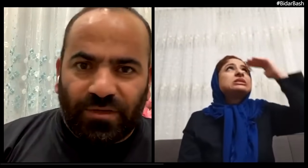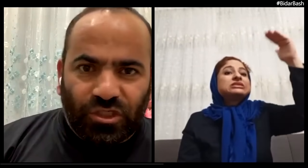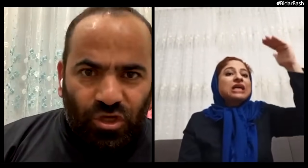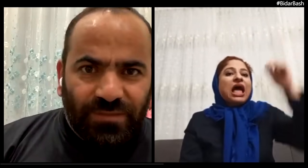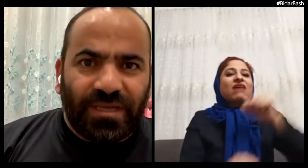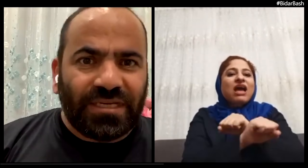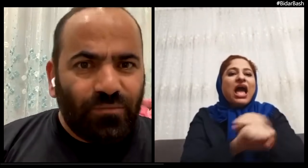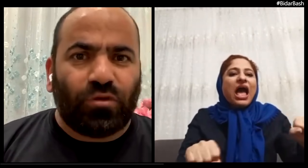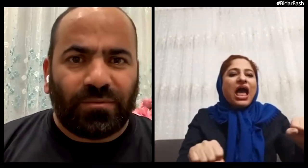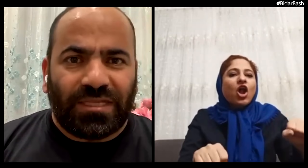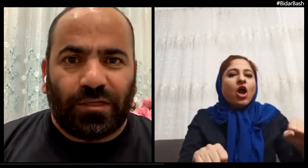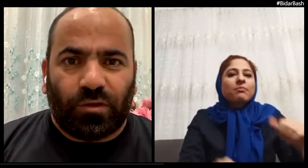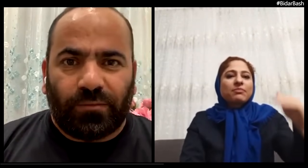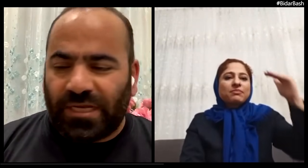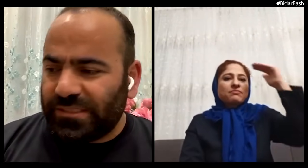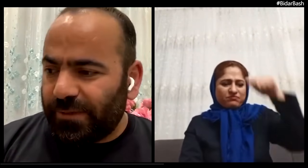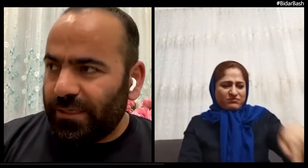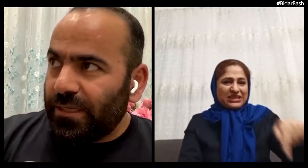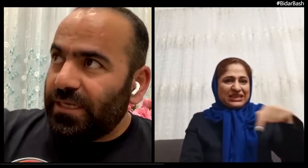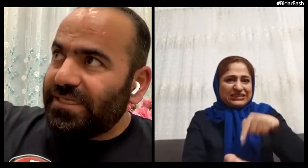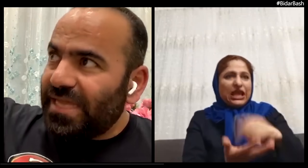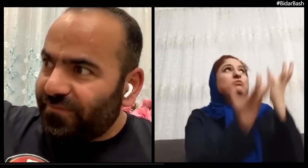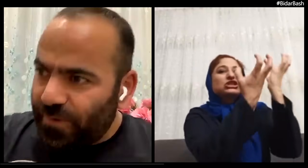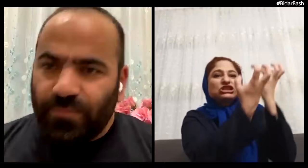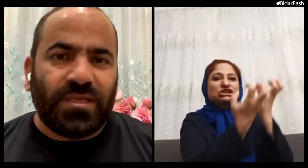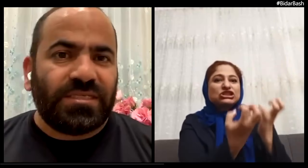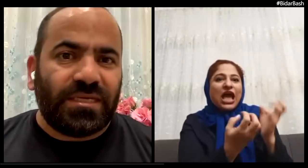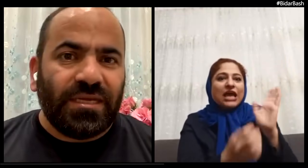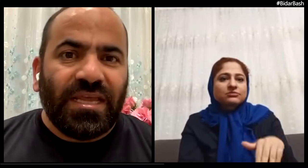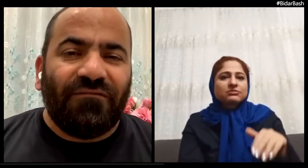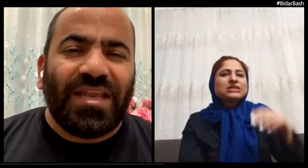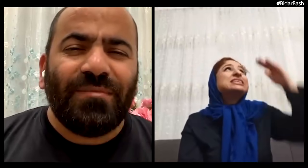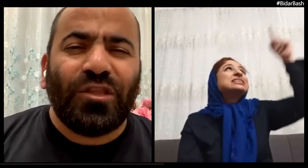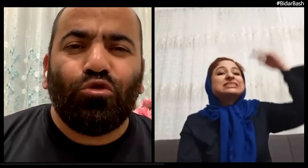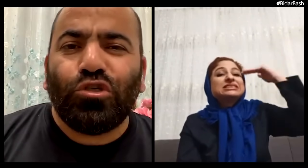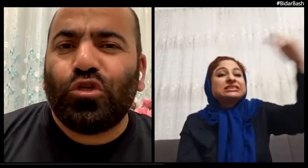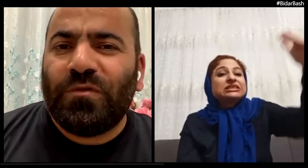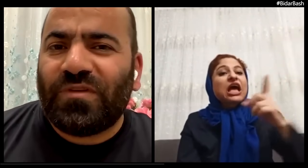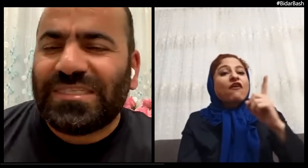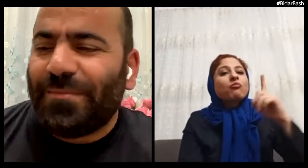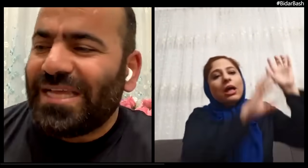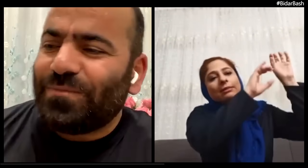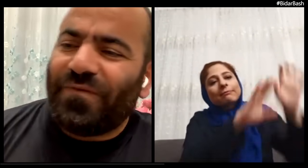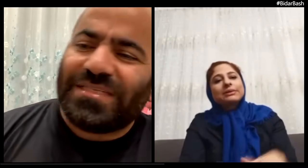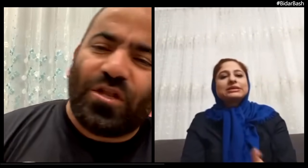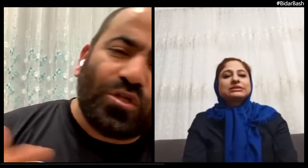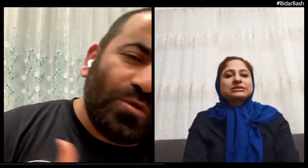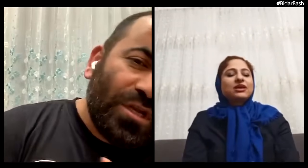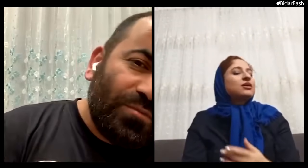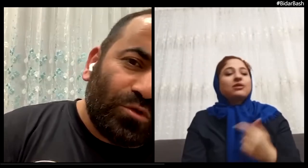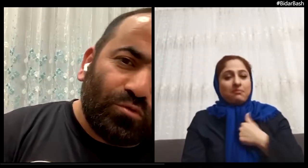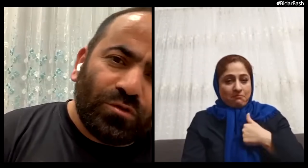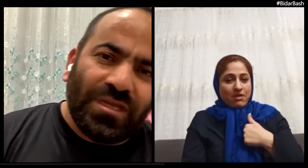داره زمین، که جاذبه رو که نمیتونم تعطیل کنم که عزیز من، این سقف باید بریزه، ولی من دزدو میفرستم اسباب وسایل